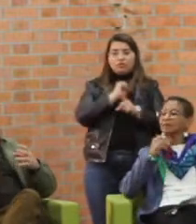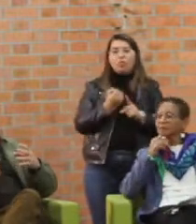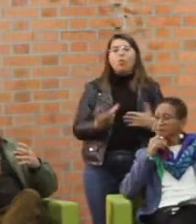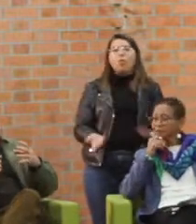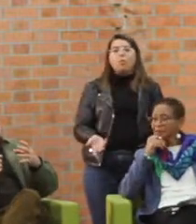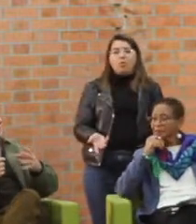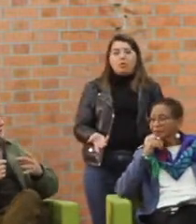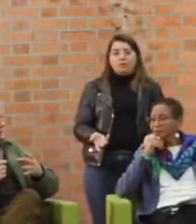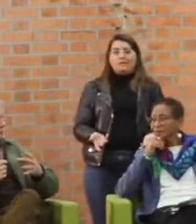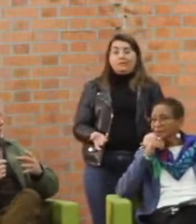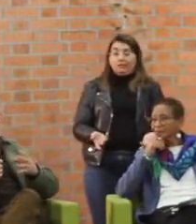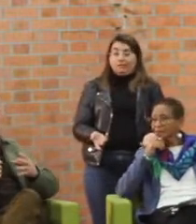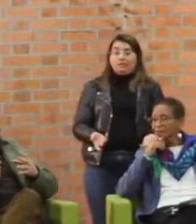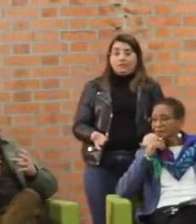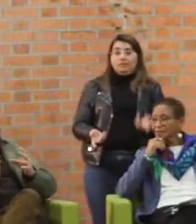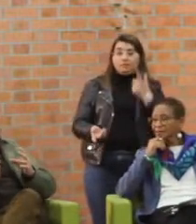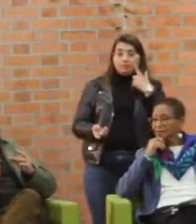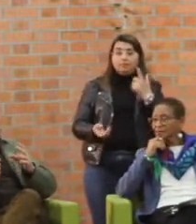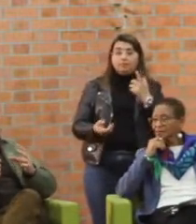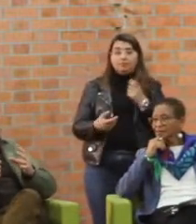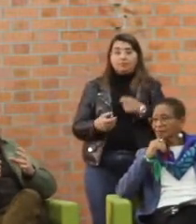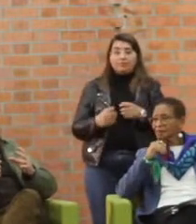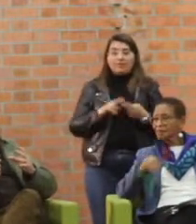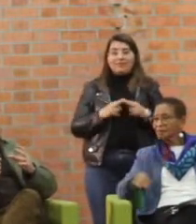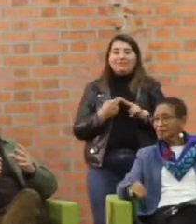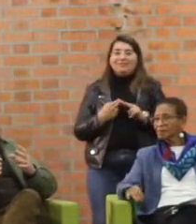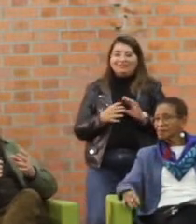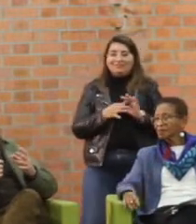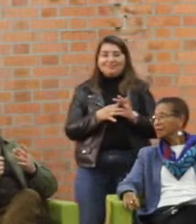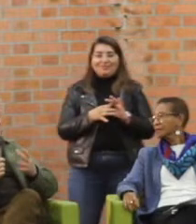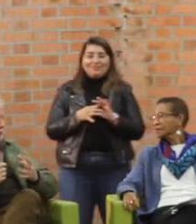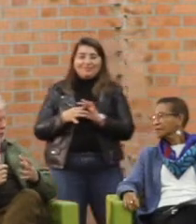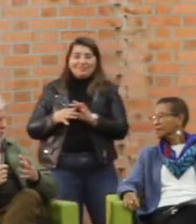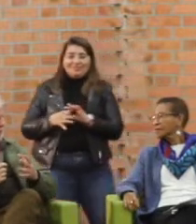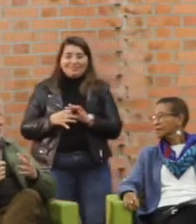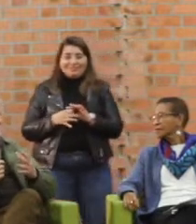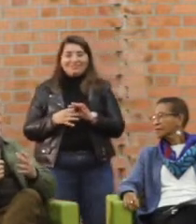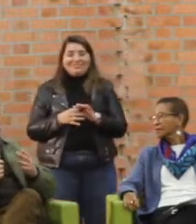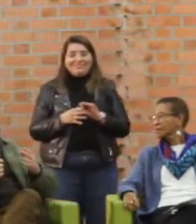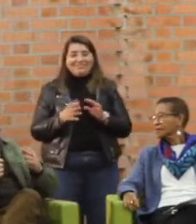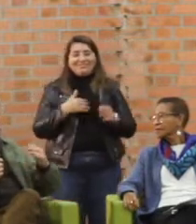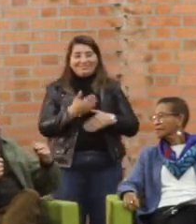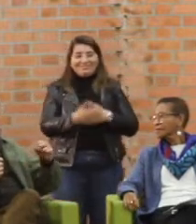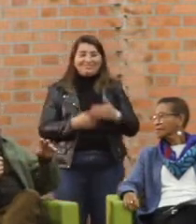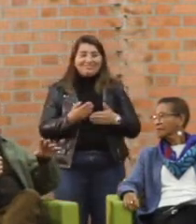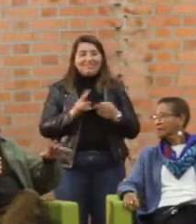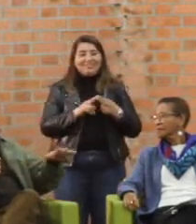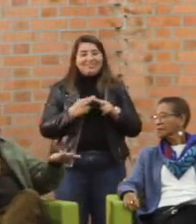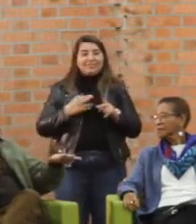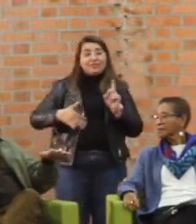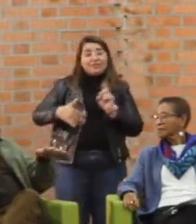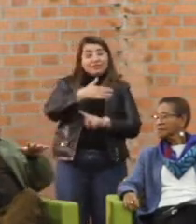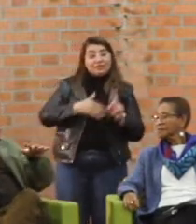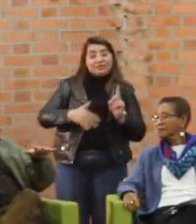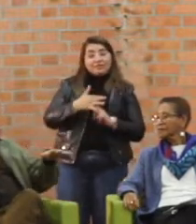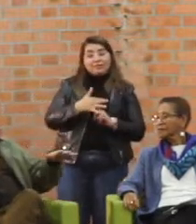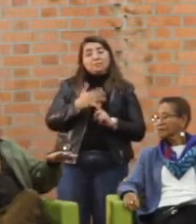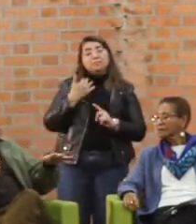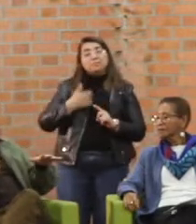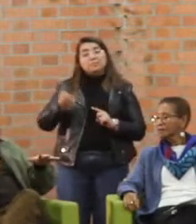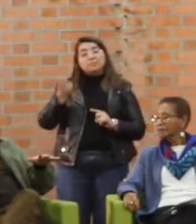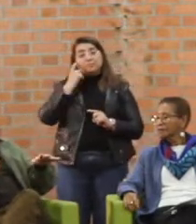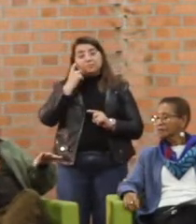algunas han ido avanzando fuertemente Yo creo que por ejemplo en el tema de matrimonios de parejas del mismo sexo yo he seguido